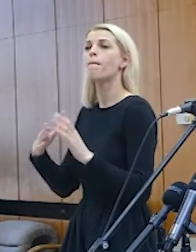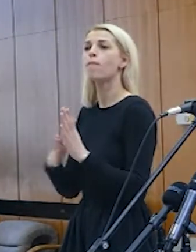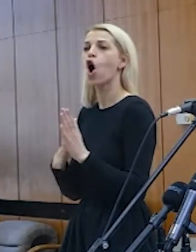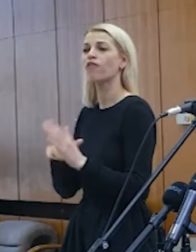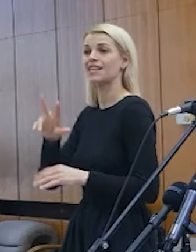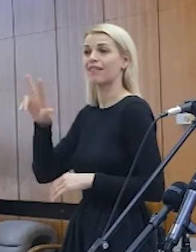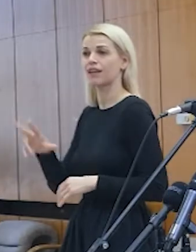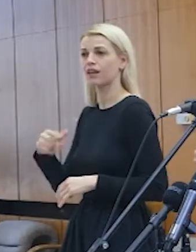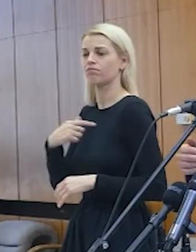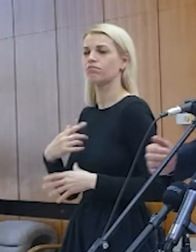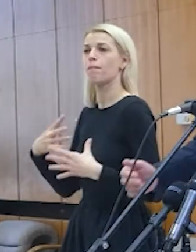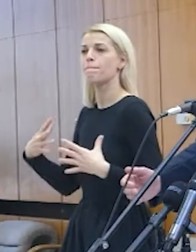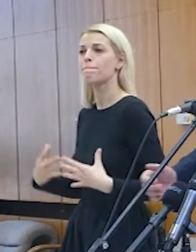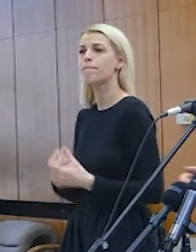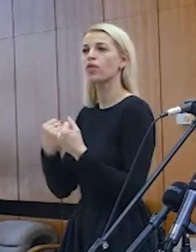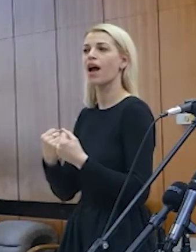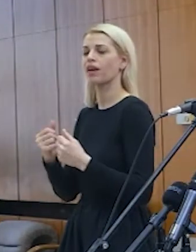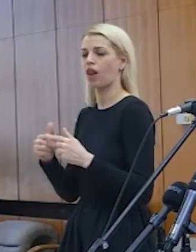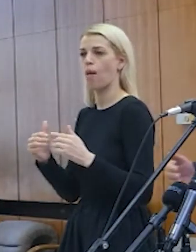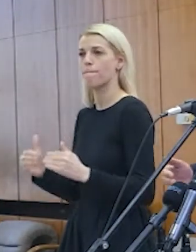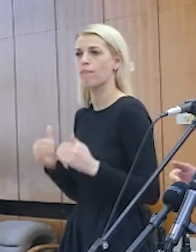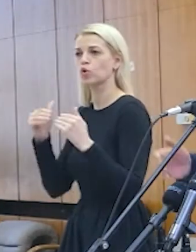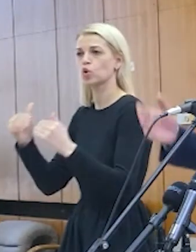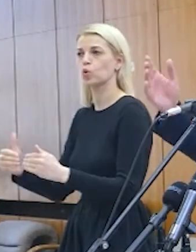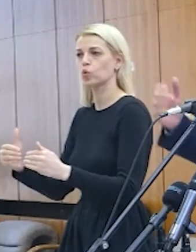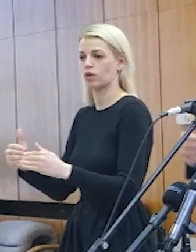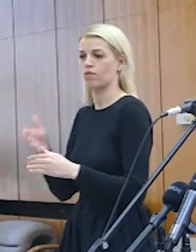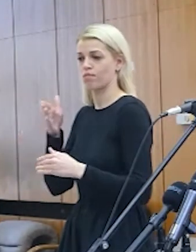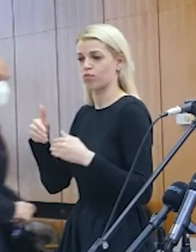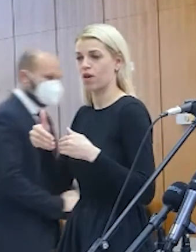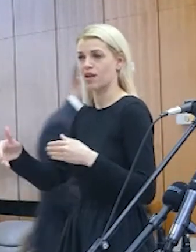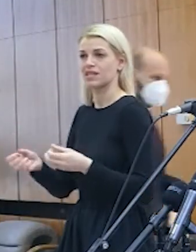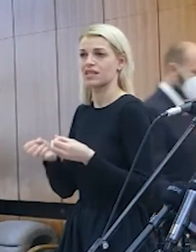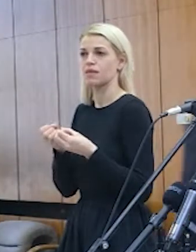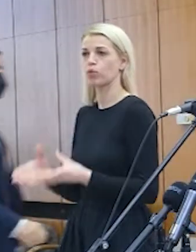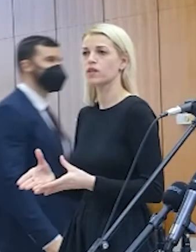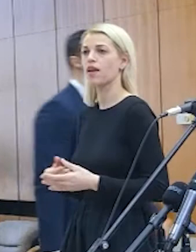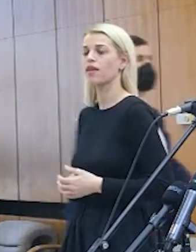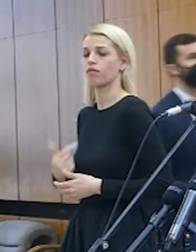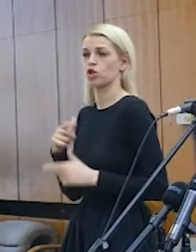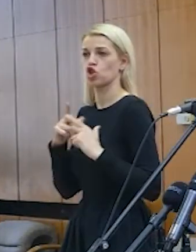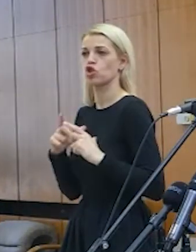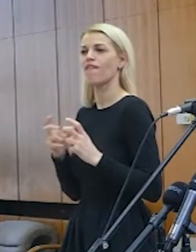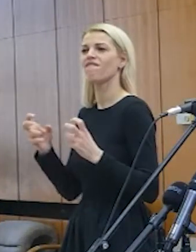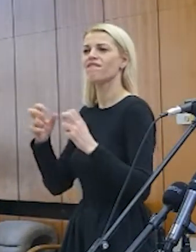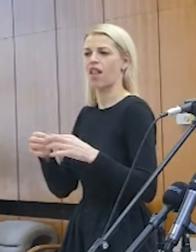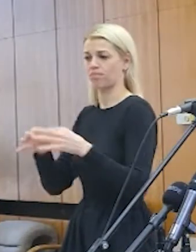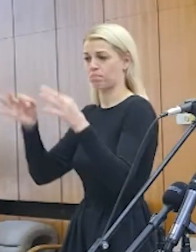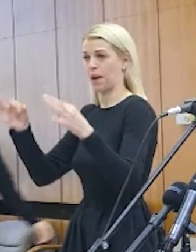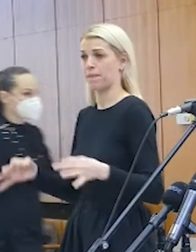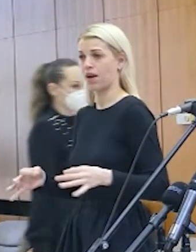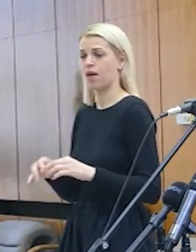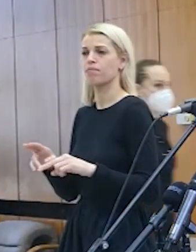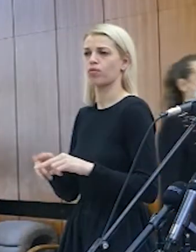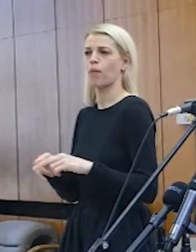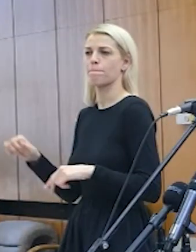sa nám podarilo výrazne posunúť, sú tesne pred spustením, čakáme vlastne už len na finálny papier a ideme navážať